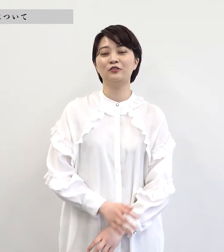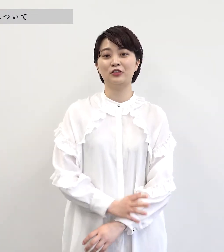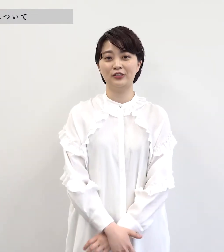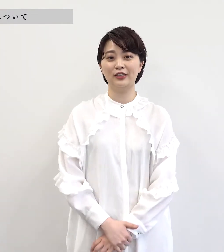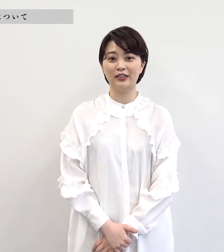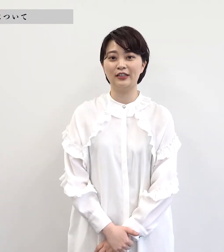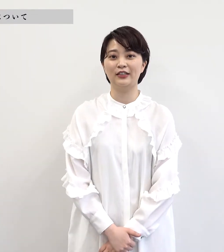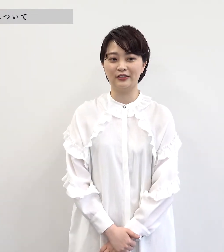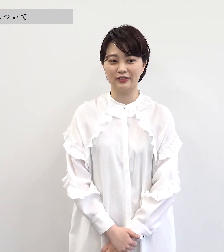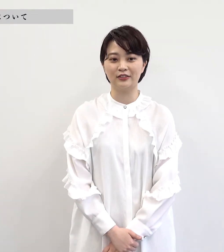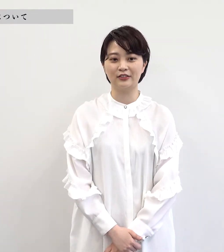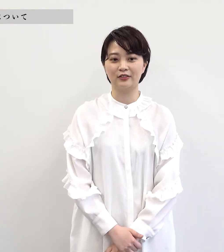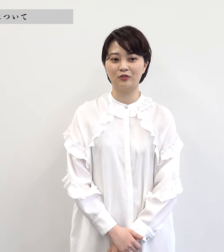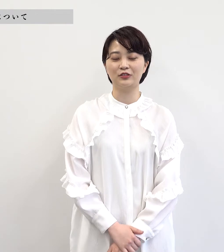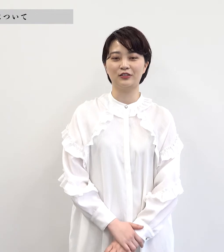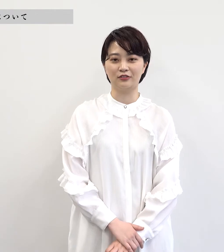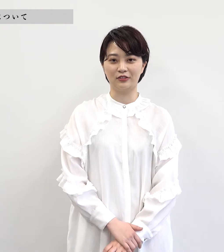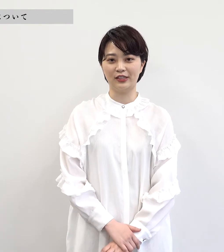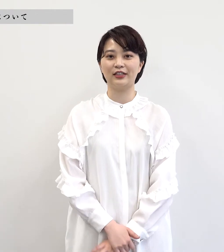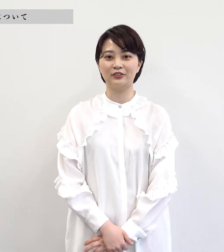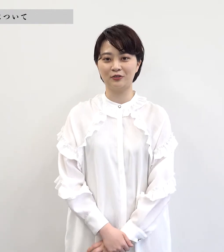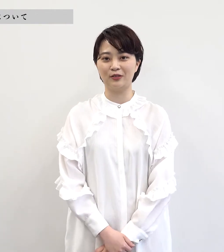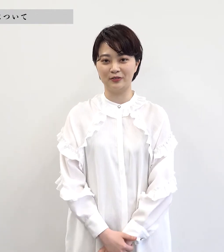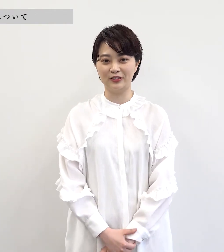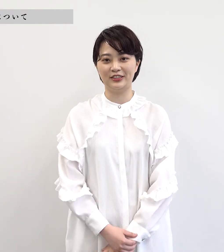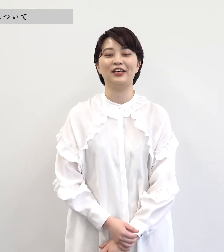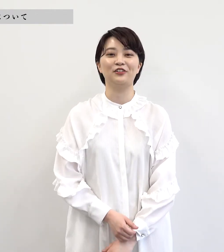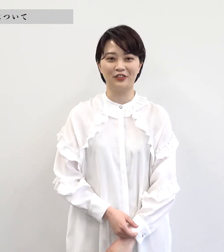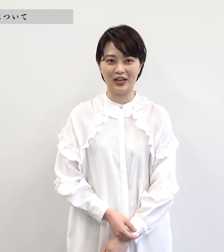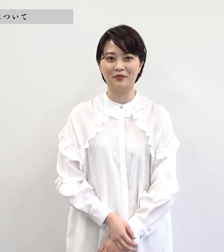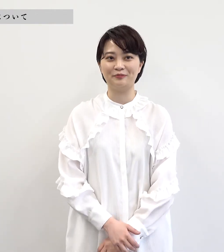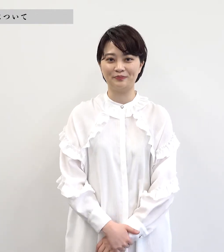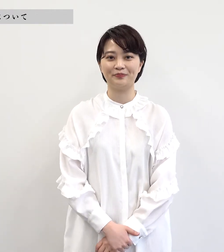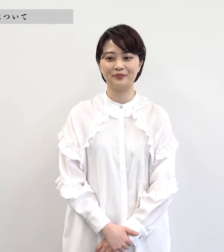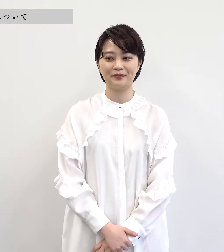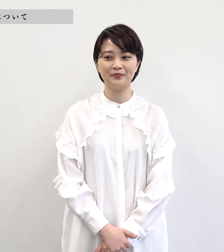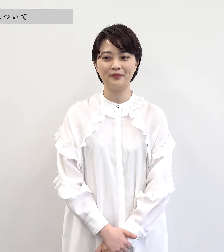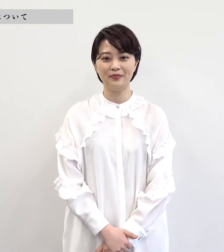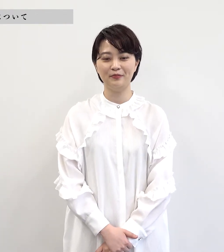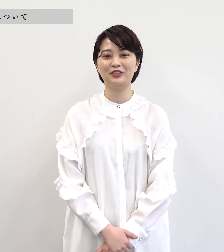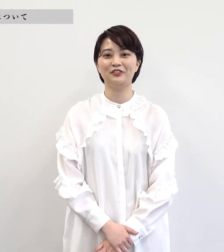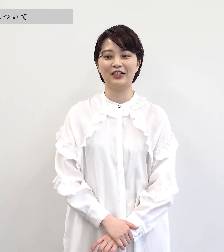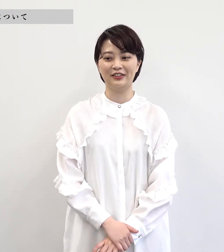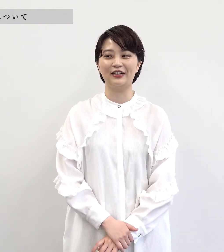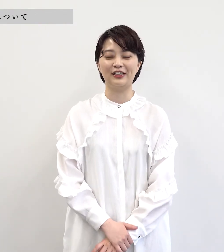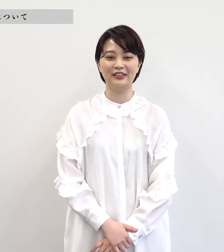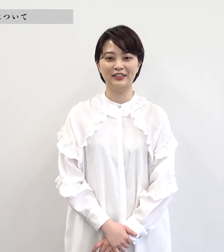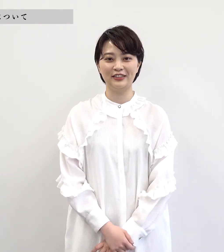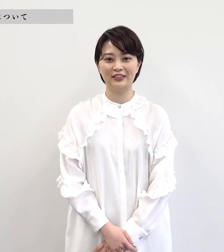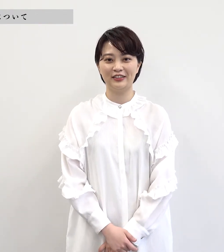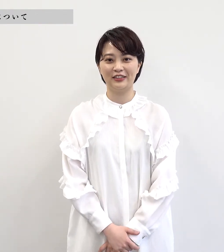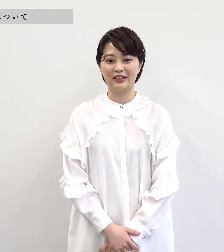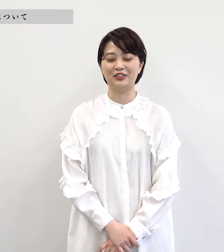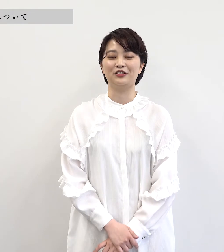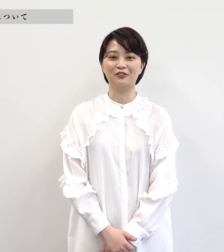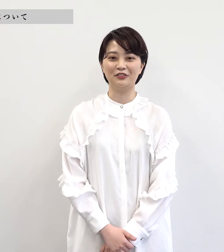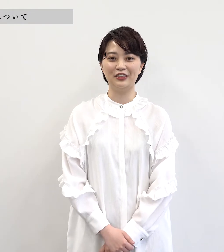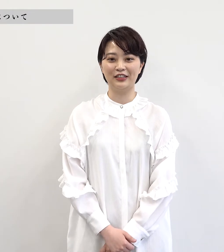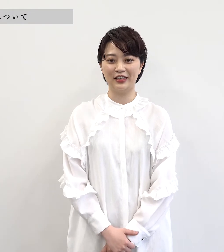出演だけでなくコンサートの企画とかもしているので、もしよかったら足を運んでいただけた